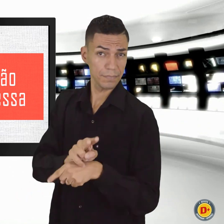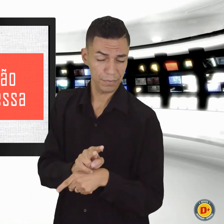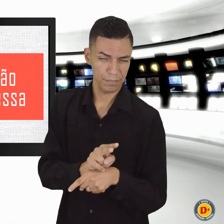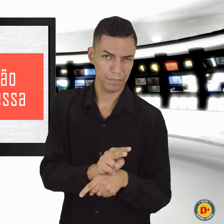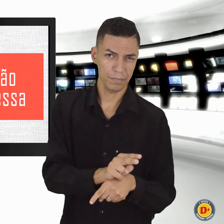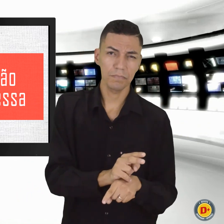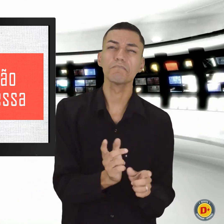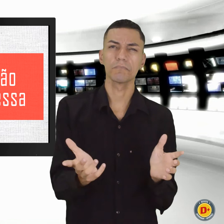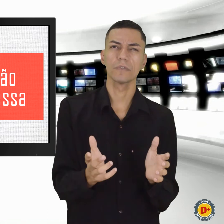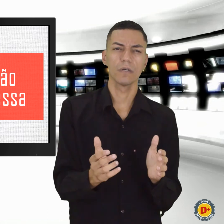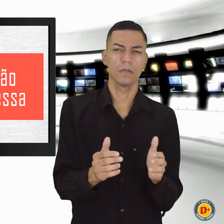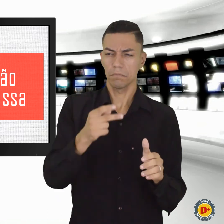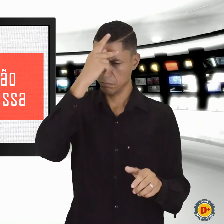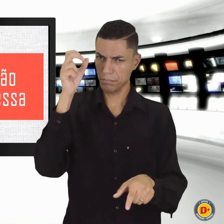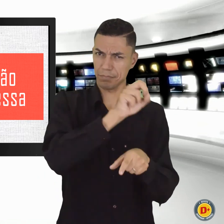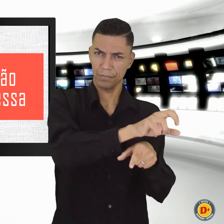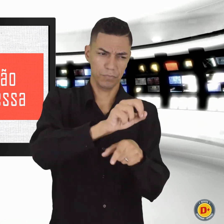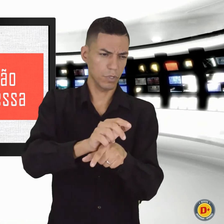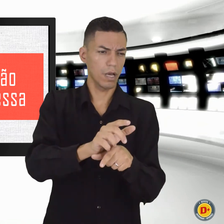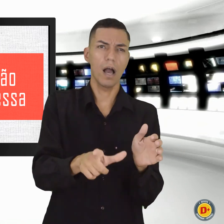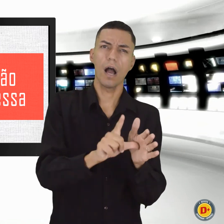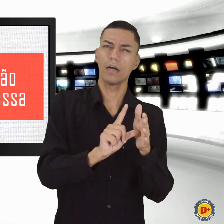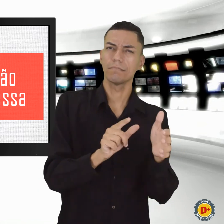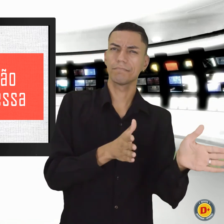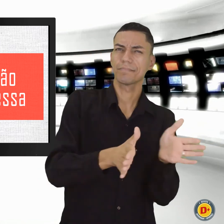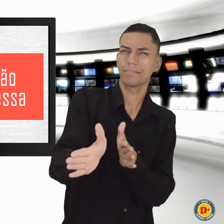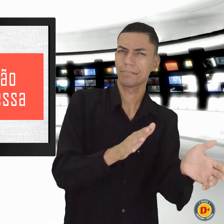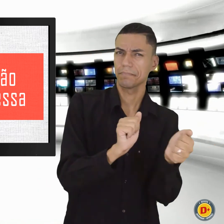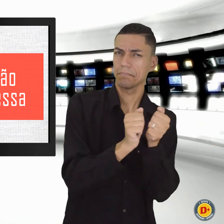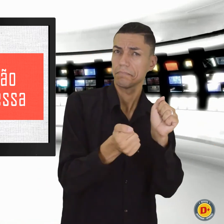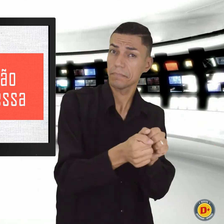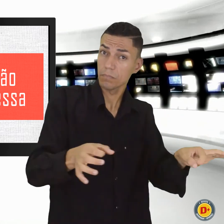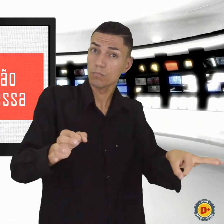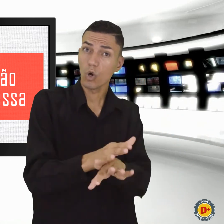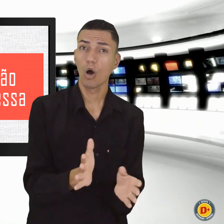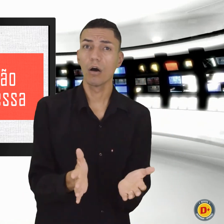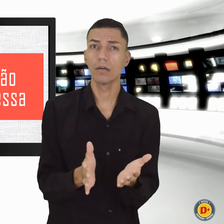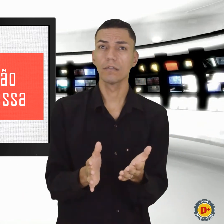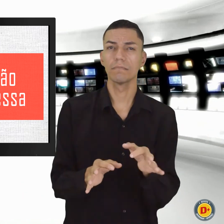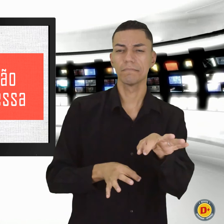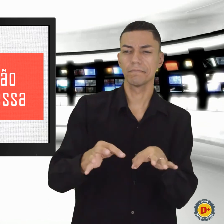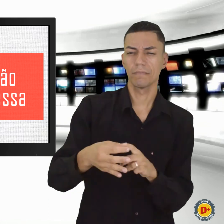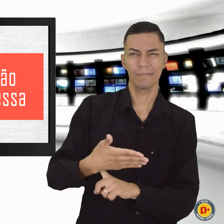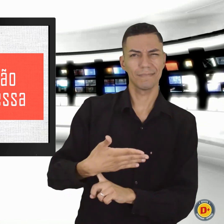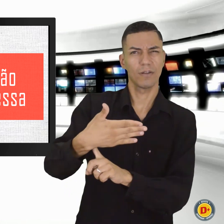de acessibilidade, o fornecimento de recursos de tecnologia assistiva e